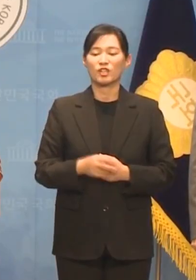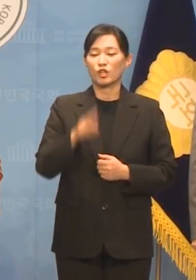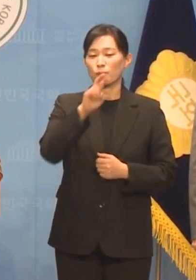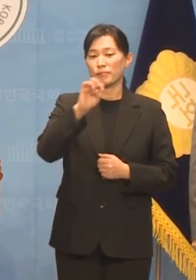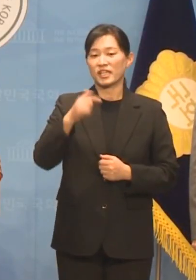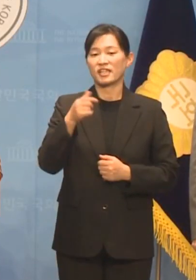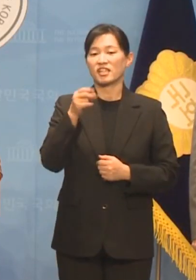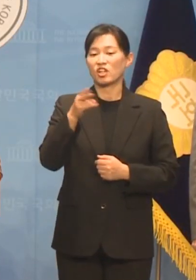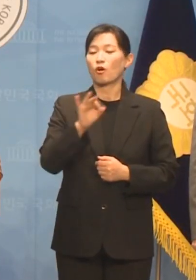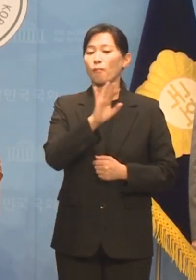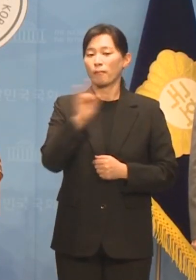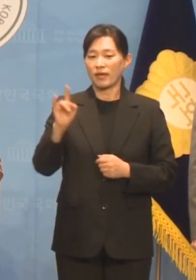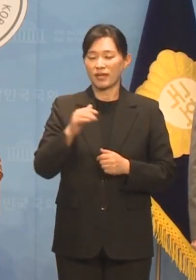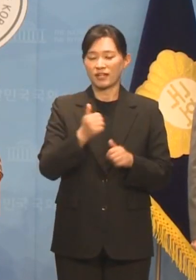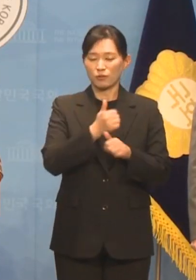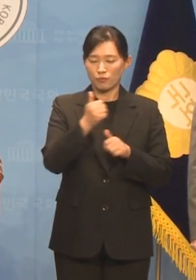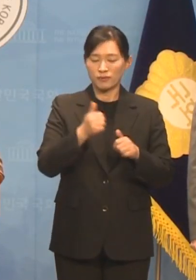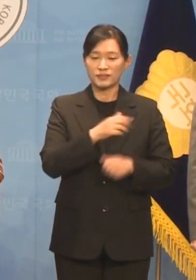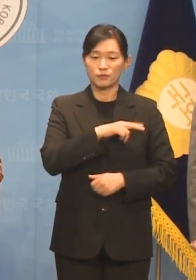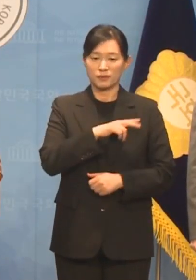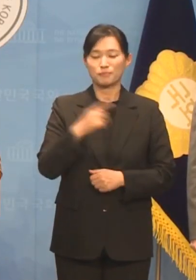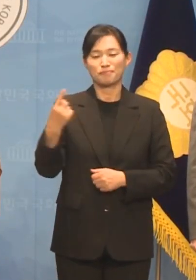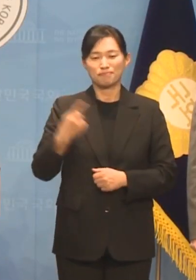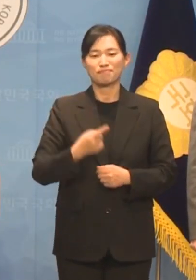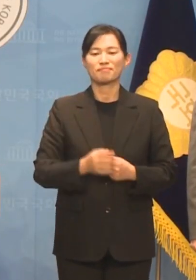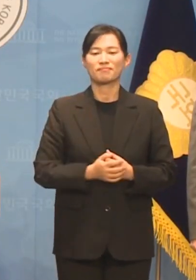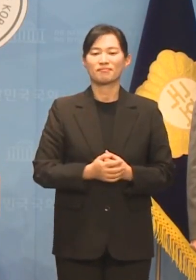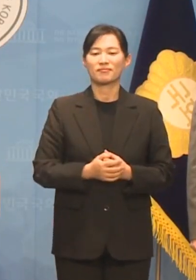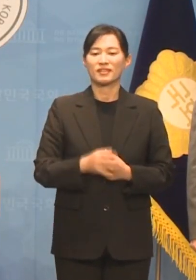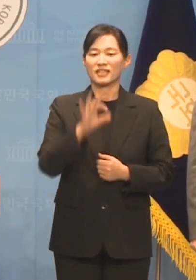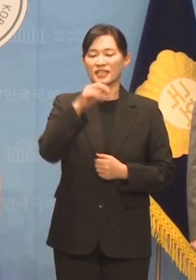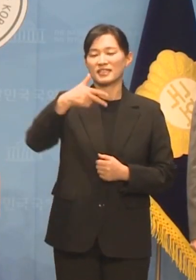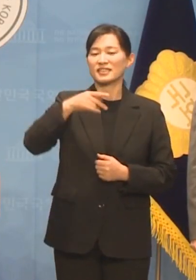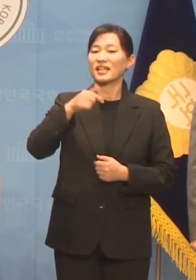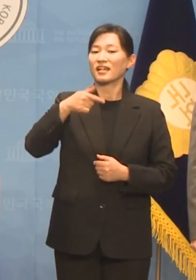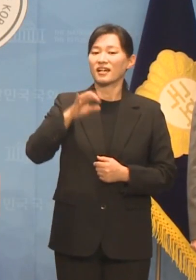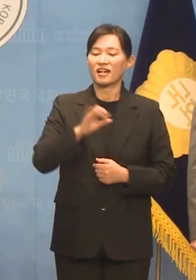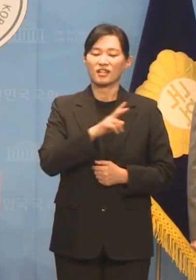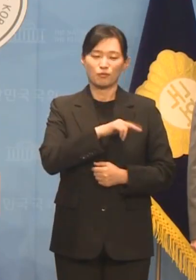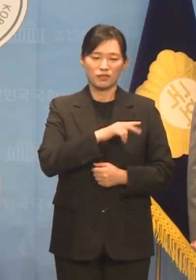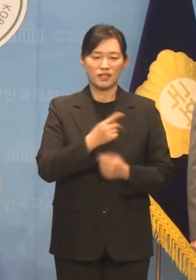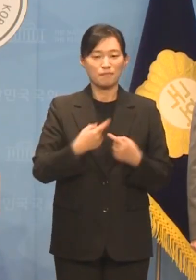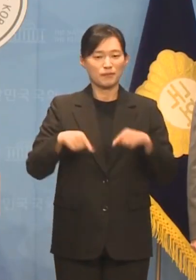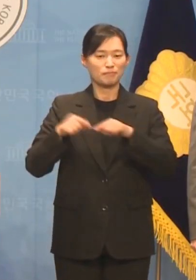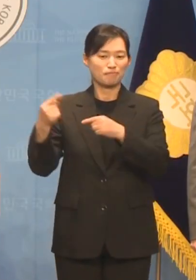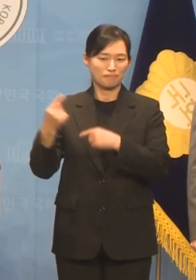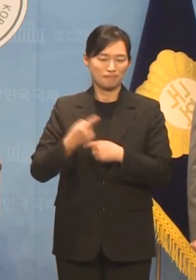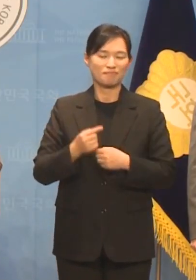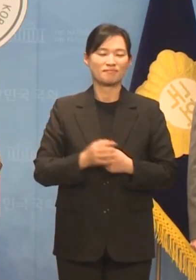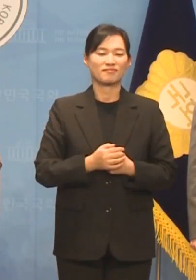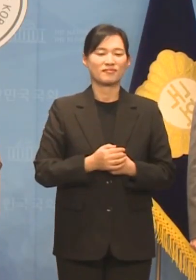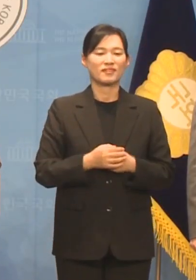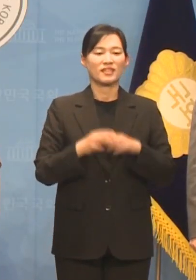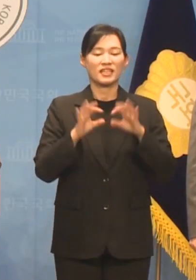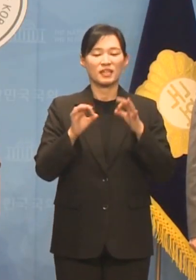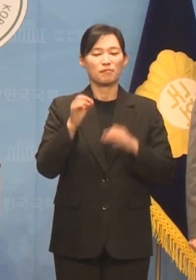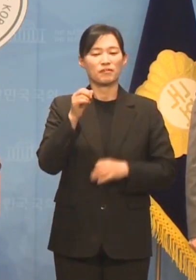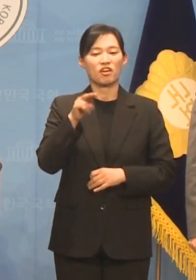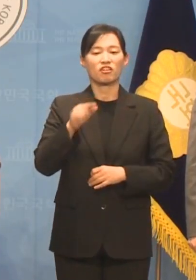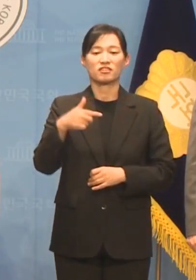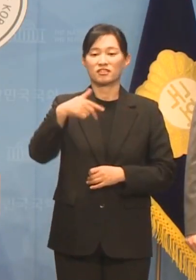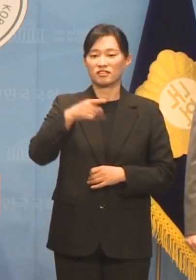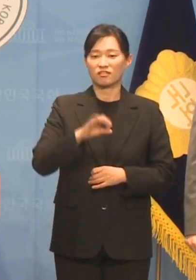민영배 위원님 함께 해주셨습니다. 이재강 위원님 함께 해주셨습니다. 김현정